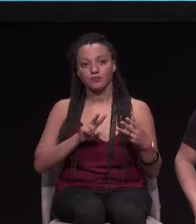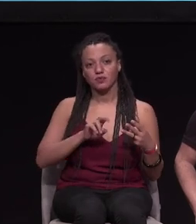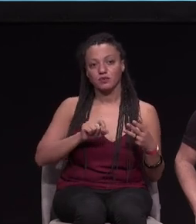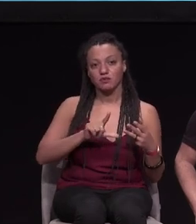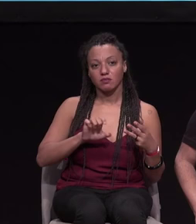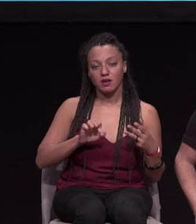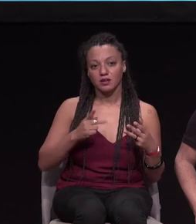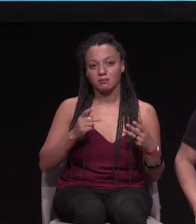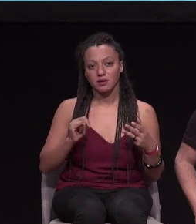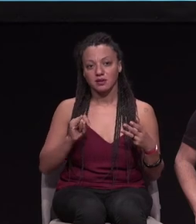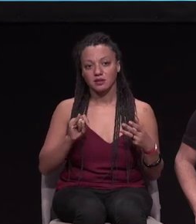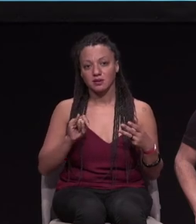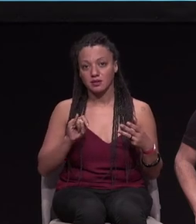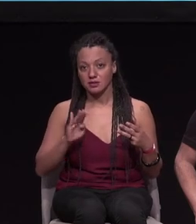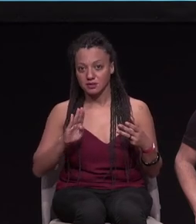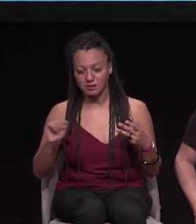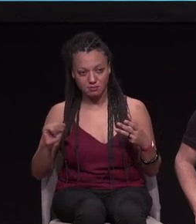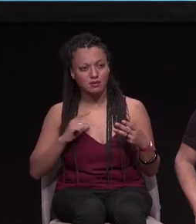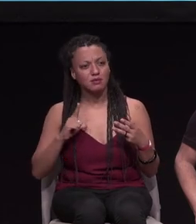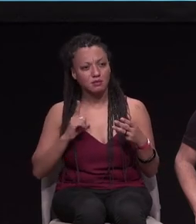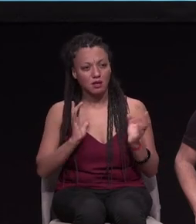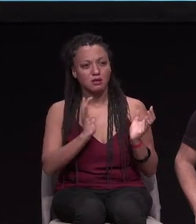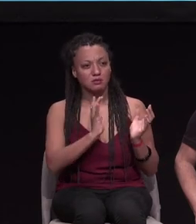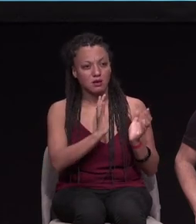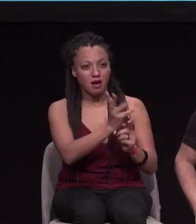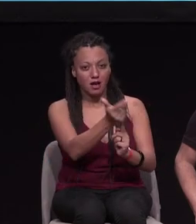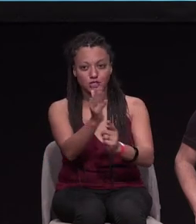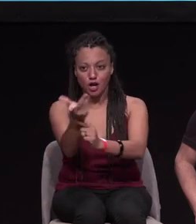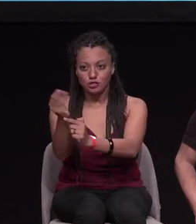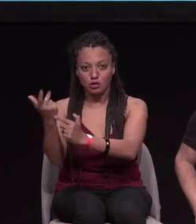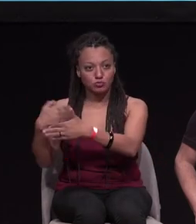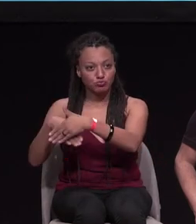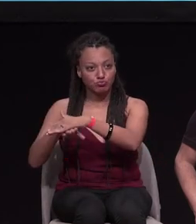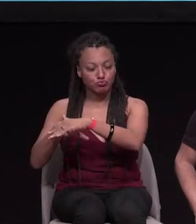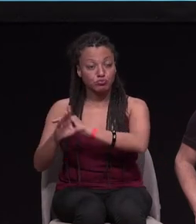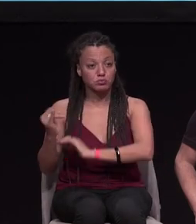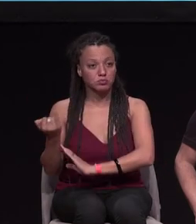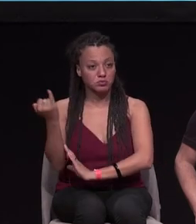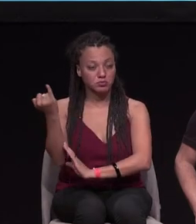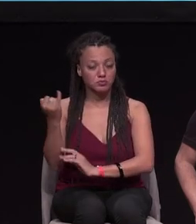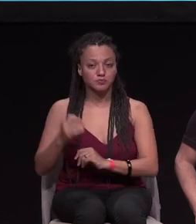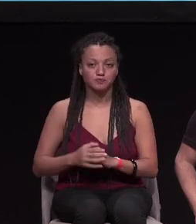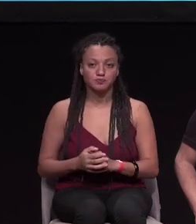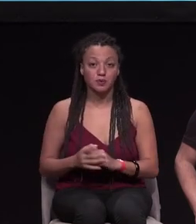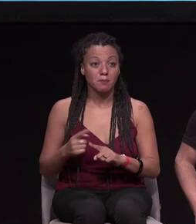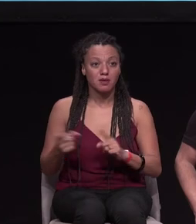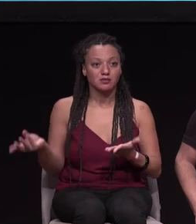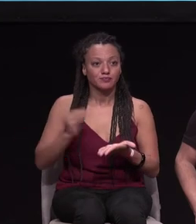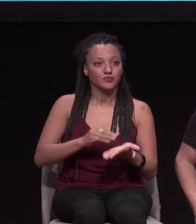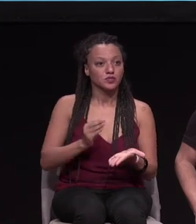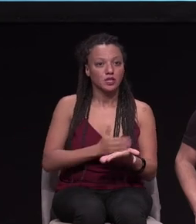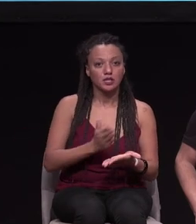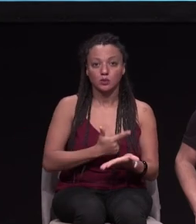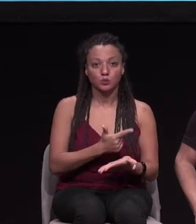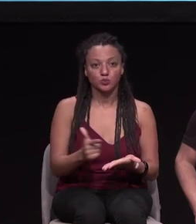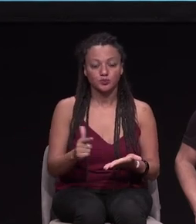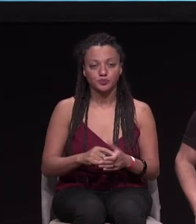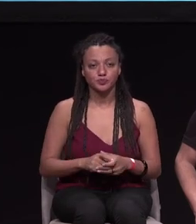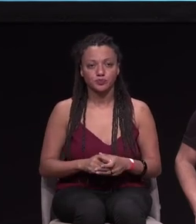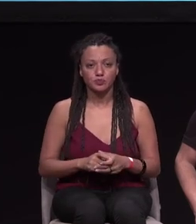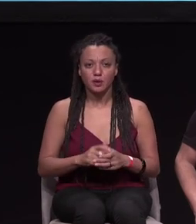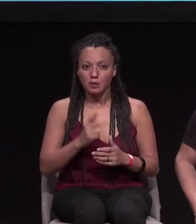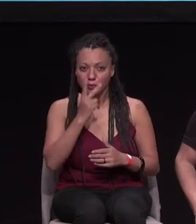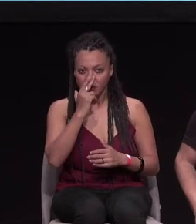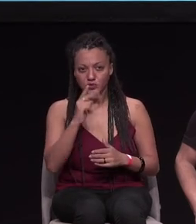tem condições importantes então um pouco essa razão uma das possibilidades é uma das hipóteses que a gente tem é a substituição por essa